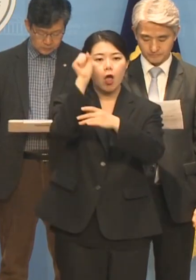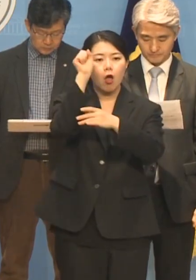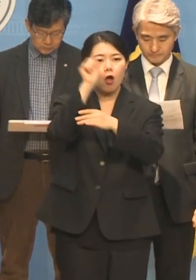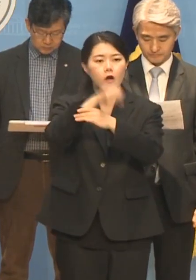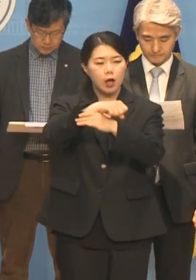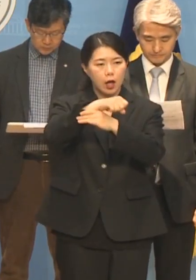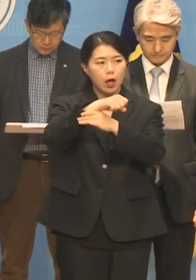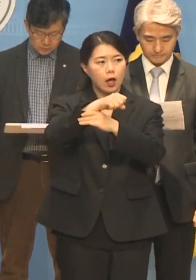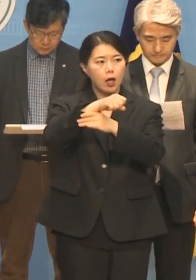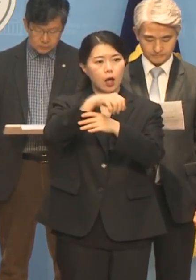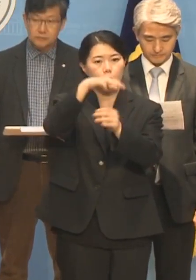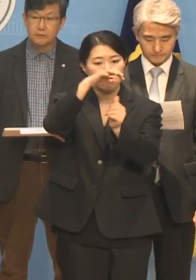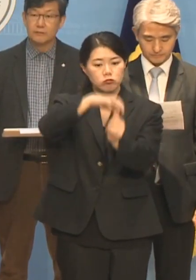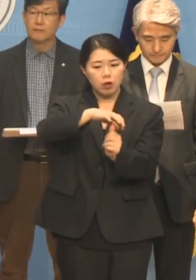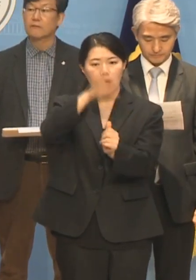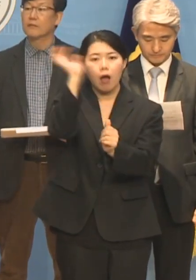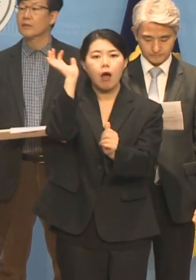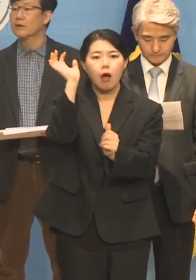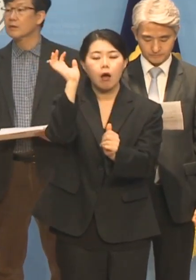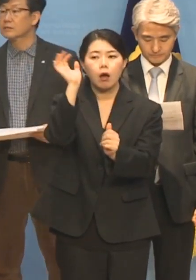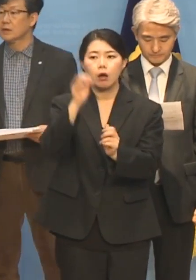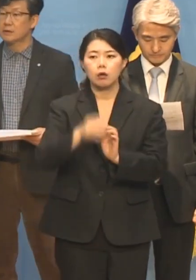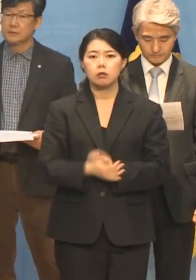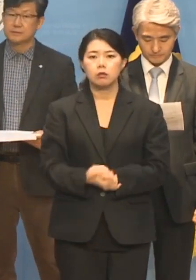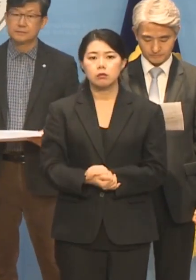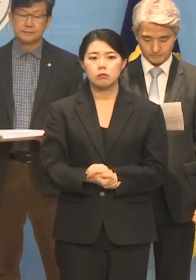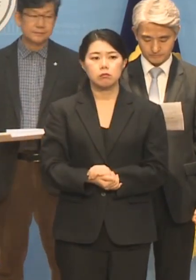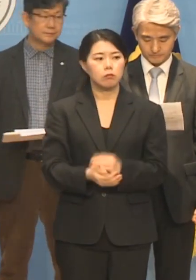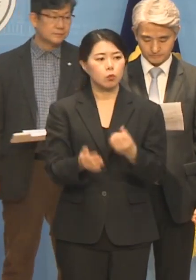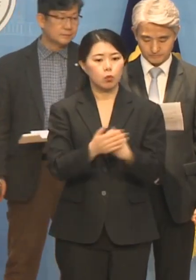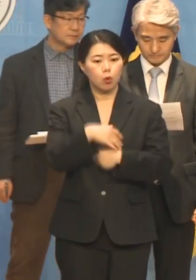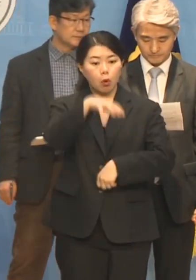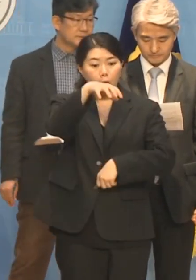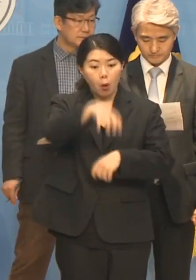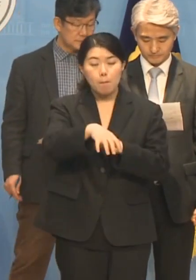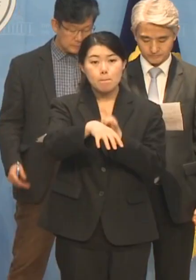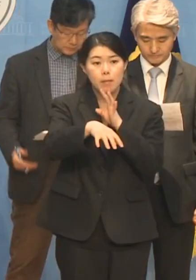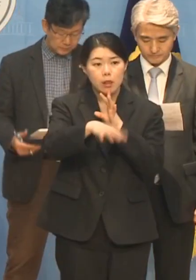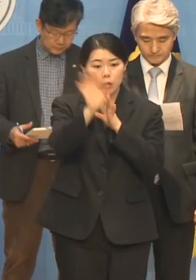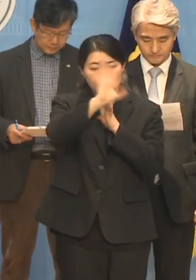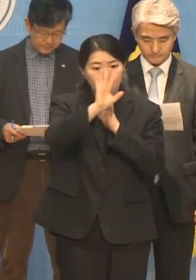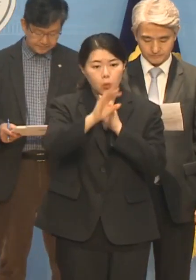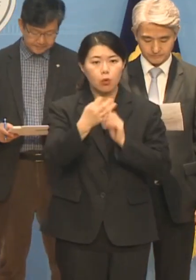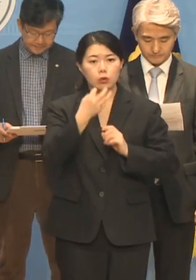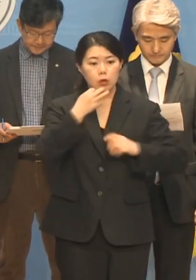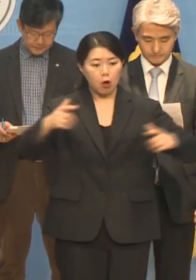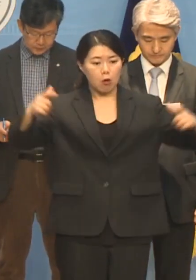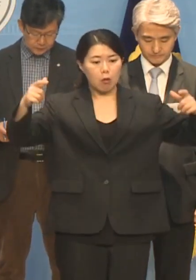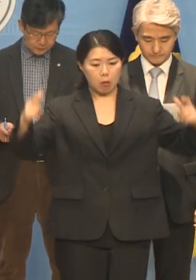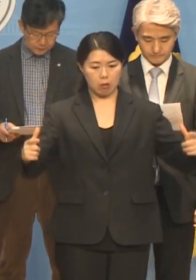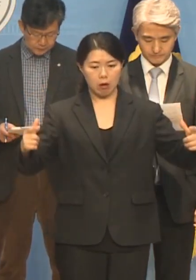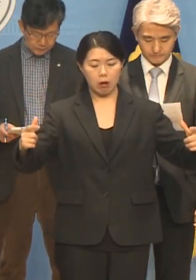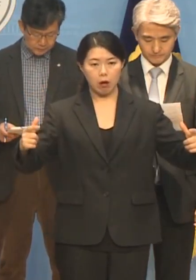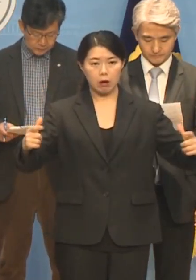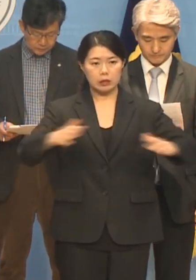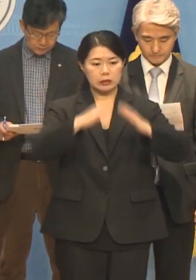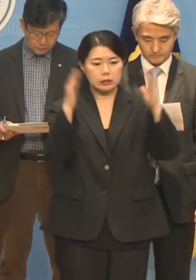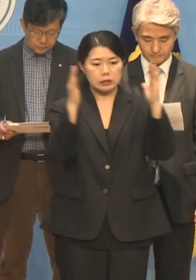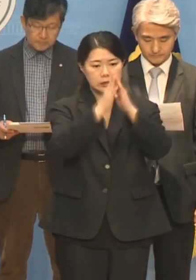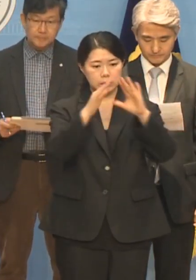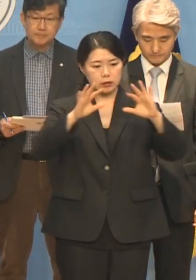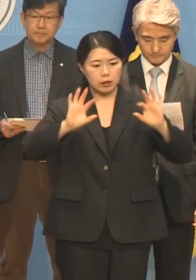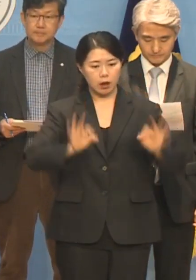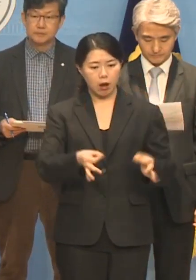토지거래 허가구역 해제로 인해서 해당 지역뿐만 아니라 서울 지역 전역의